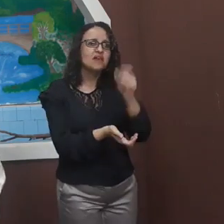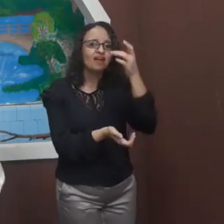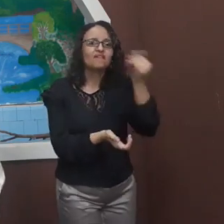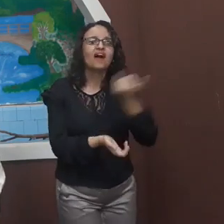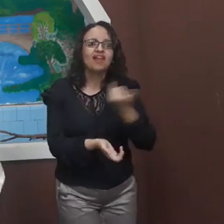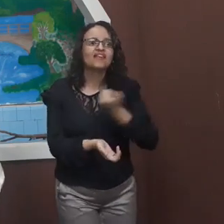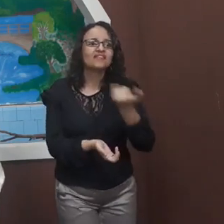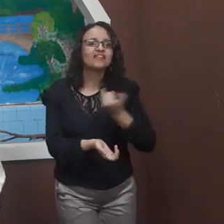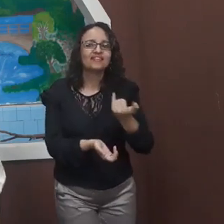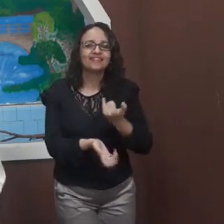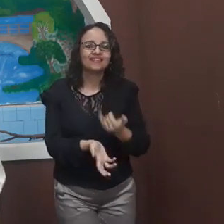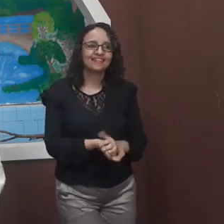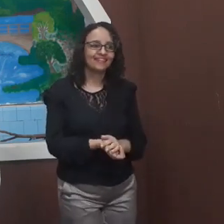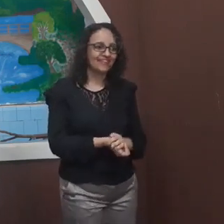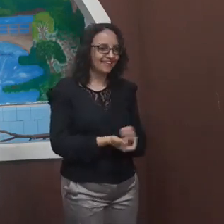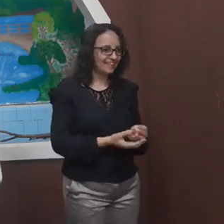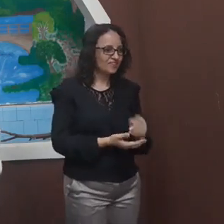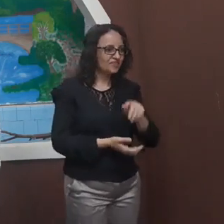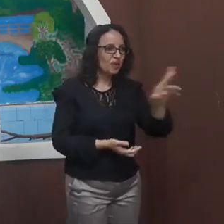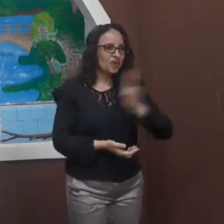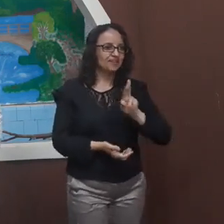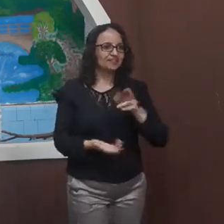Fala aí. Pobre.